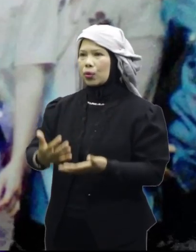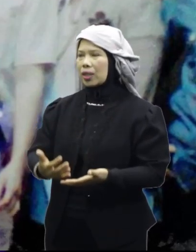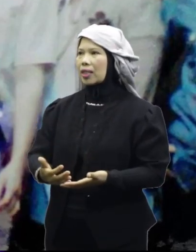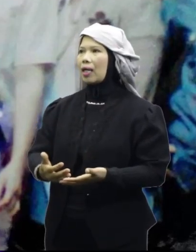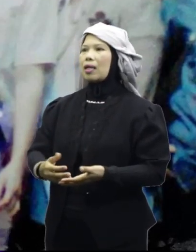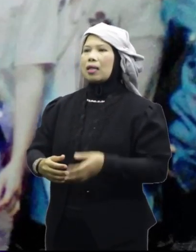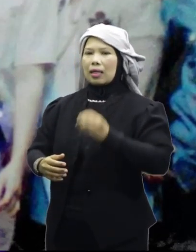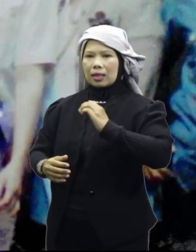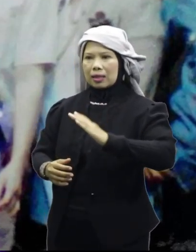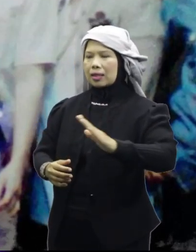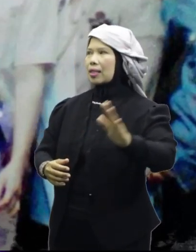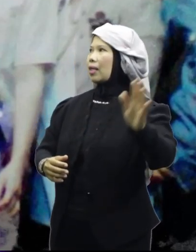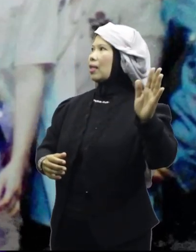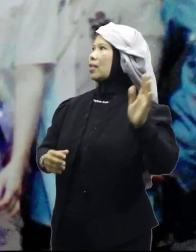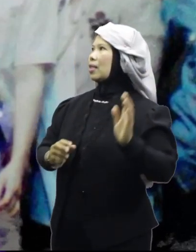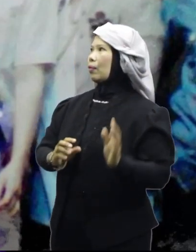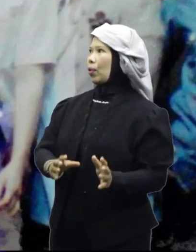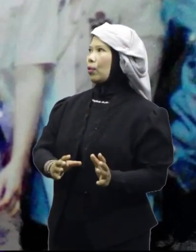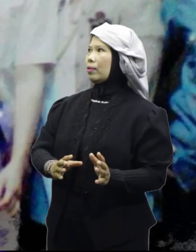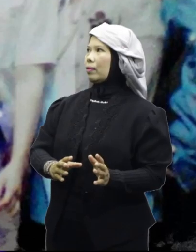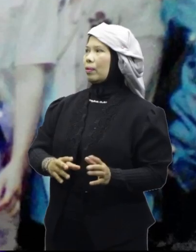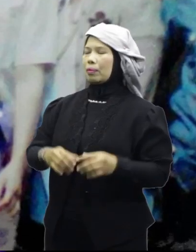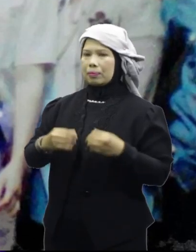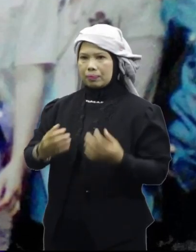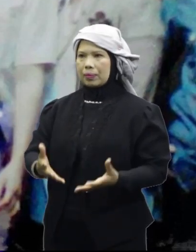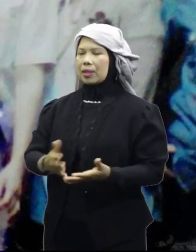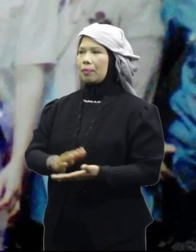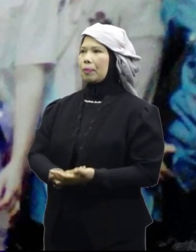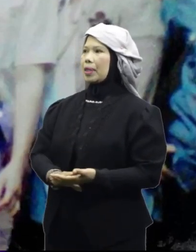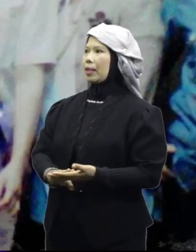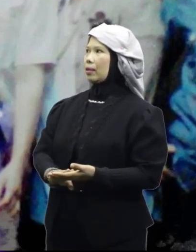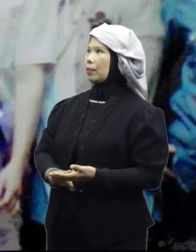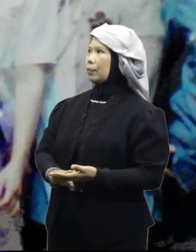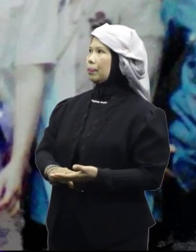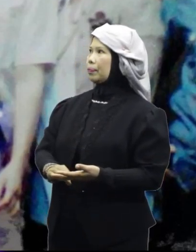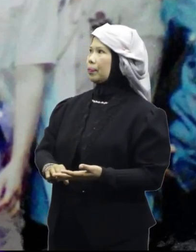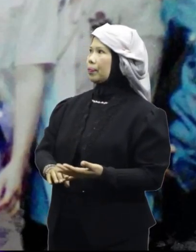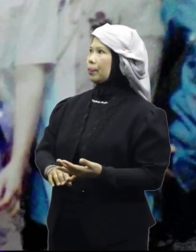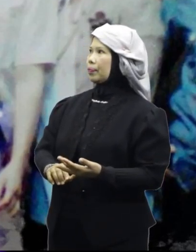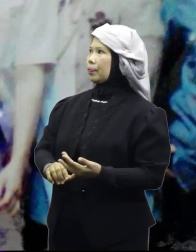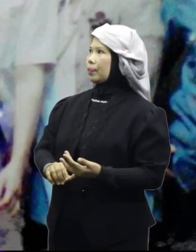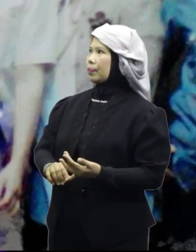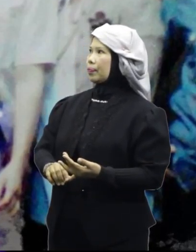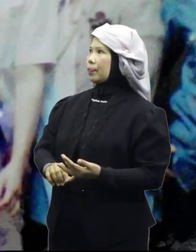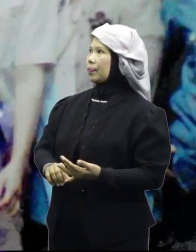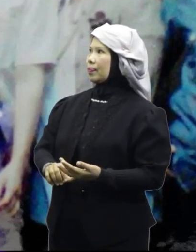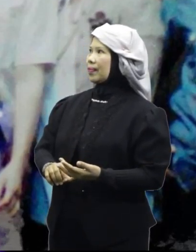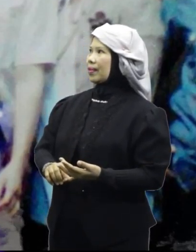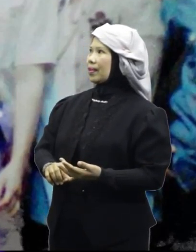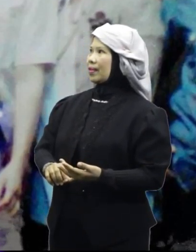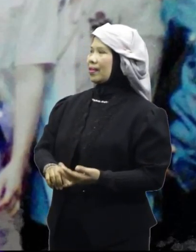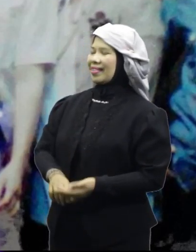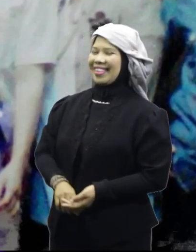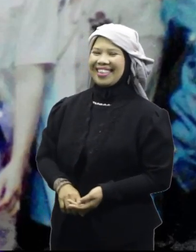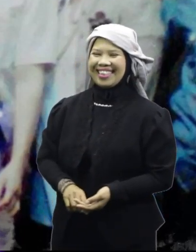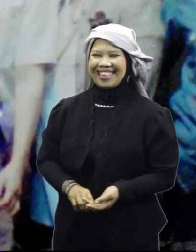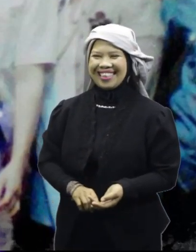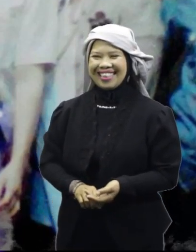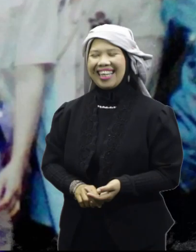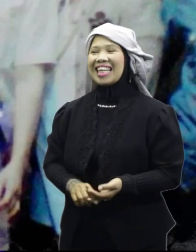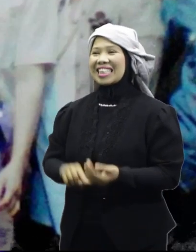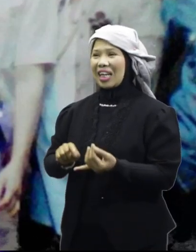dengan attitude kita, kesananya insya Allah. Masalahnya sama-sama Tete-Tete paling saya lihat sih attitude-nya paling cerewet